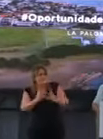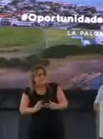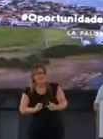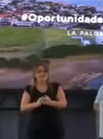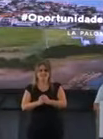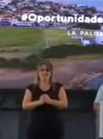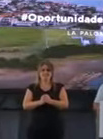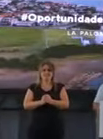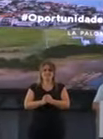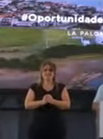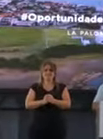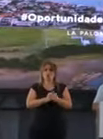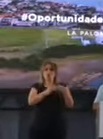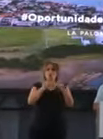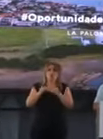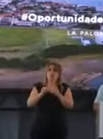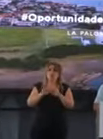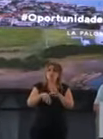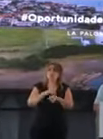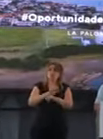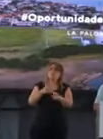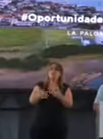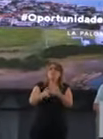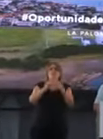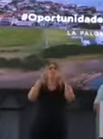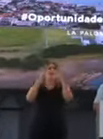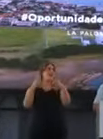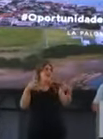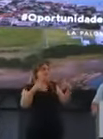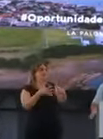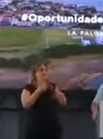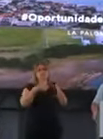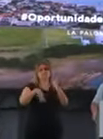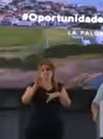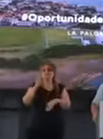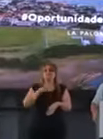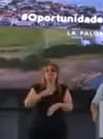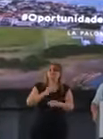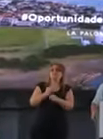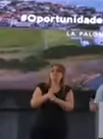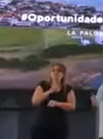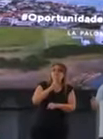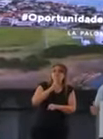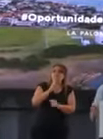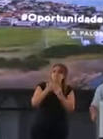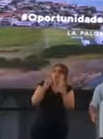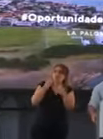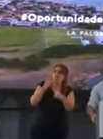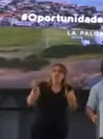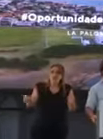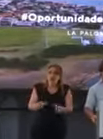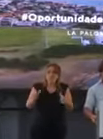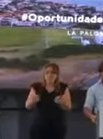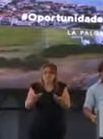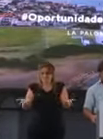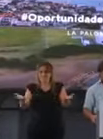A los que no salen en la foto, que son la gran mayoría, pero hacen que las cosas